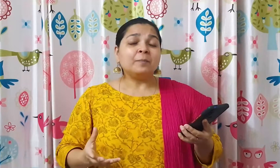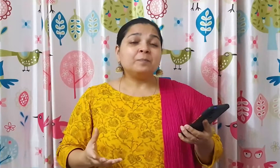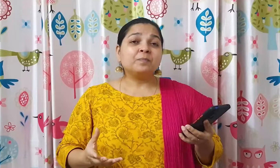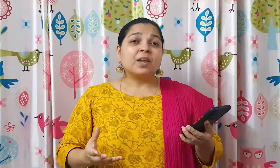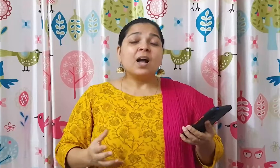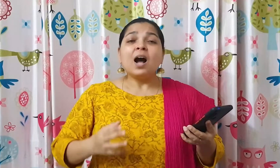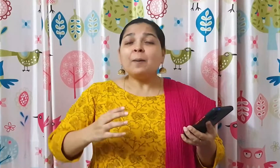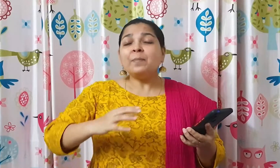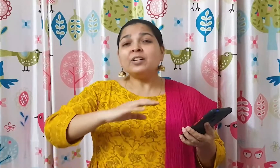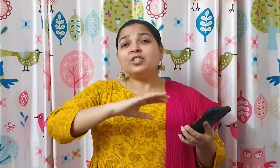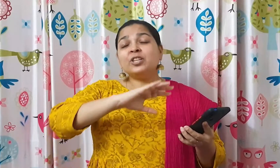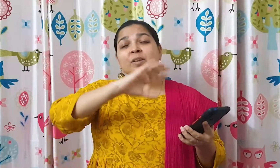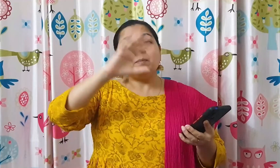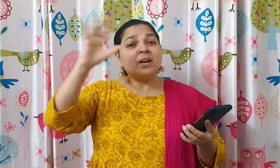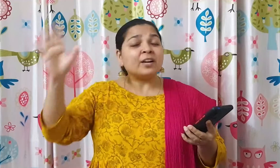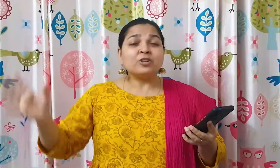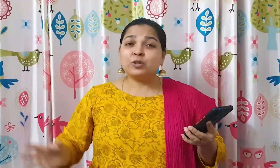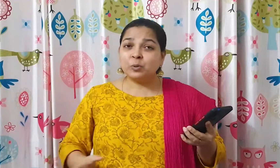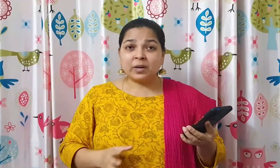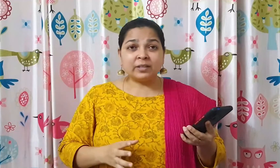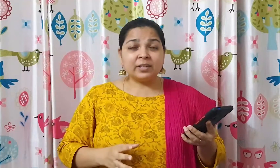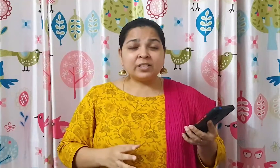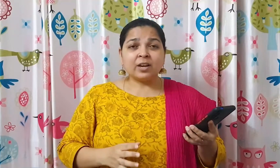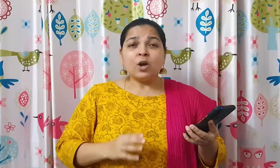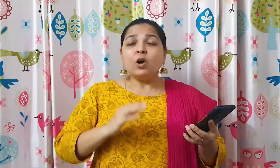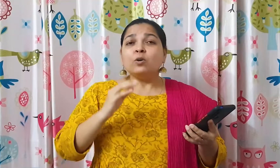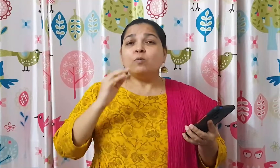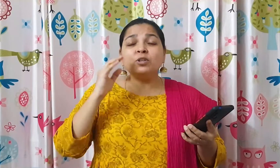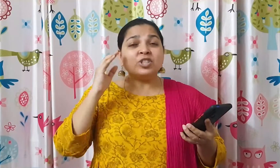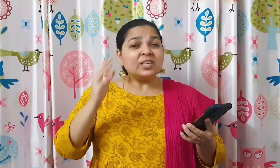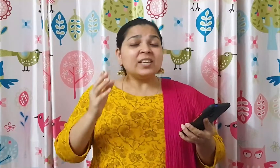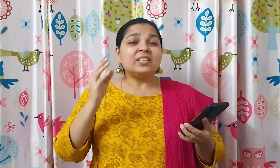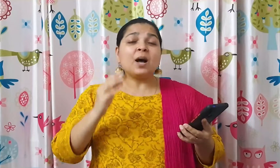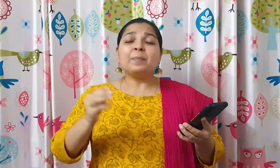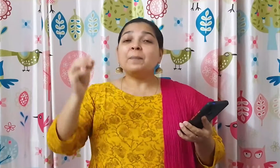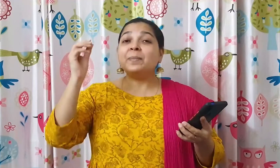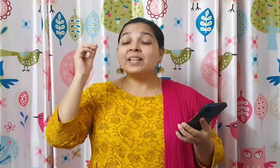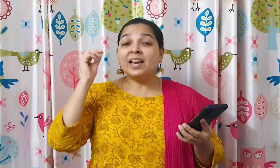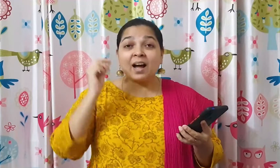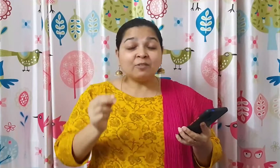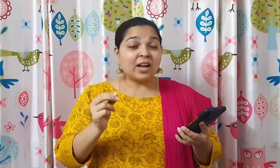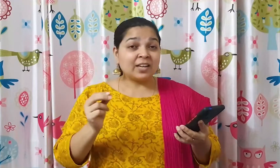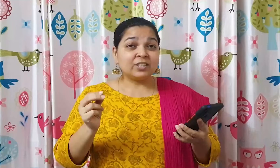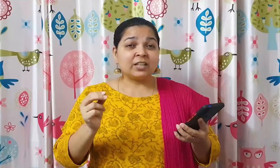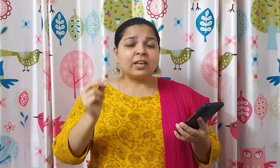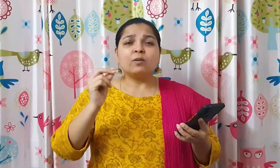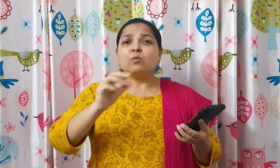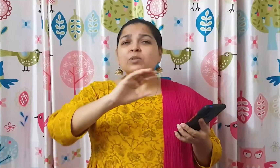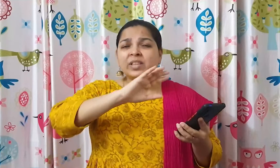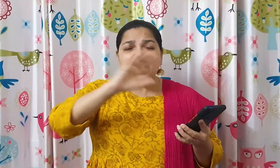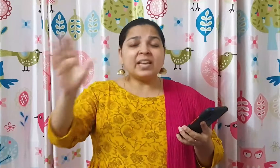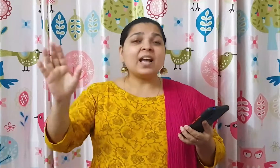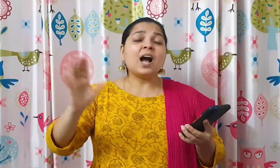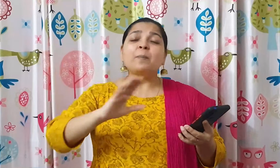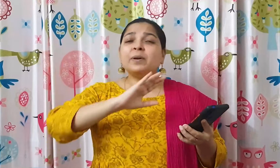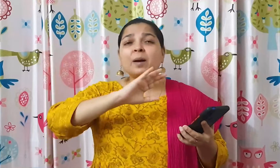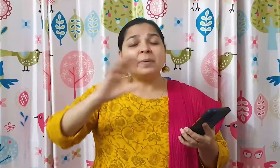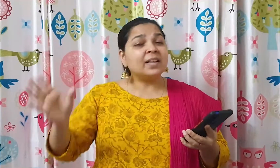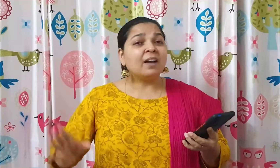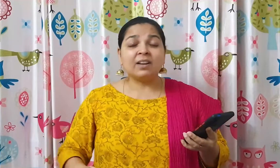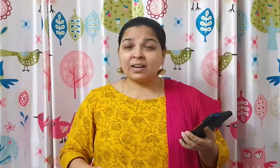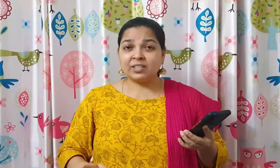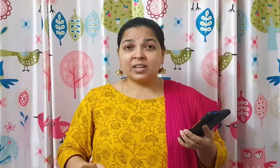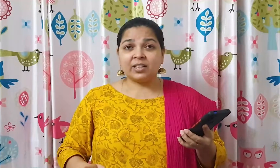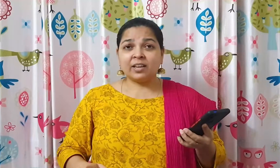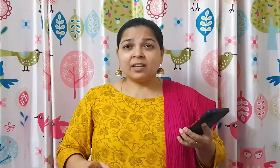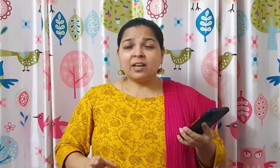কৰিব বিচাৰে আৰু তাৰ পাছত সেই বিষয়বস্তুটোৰ চিত্ৰ বা ছবি নিজৰ মনতে অংকন কৰক আৰু তাৰ পাছতে সেই